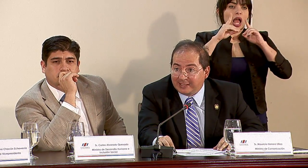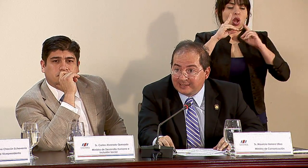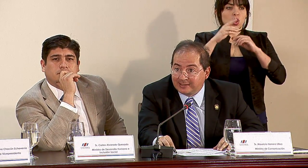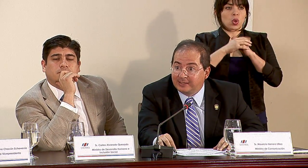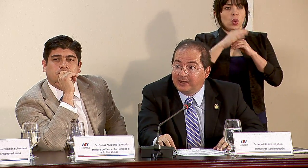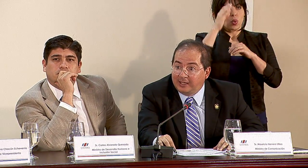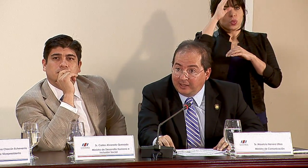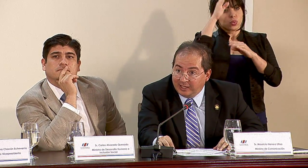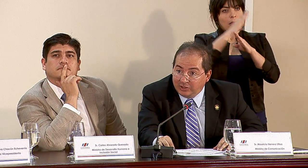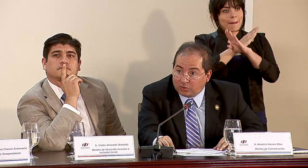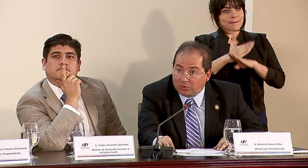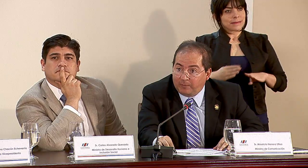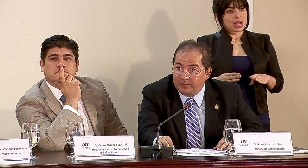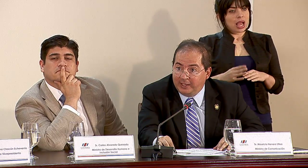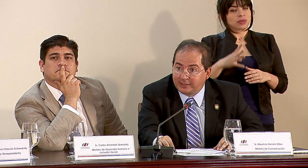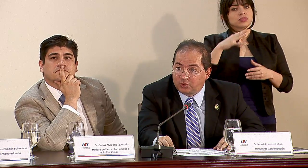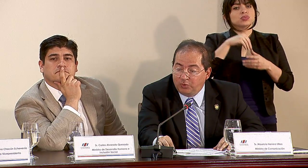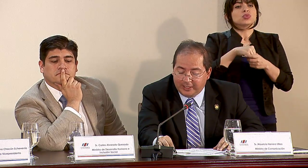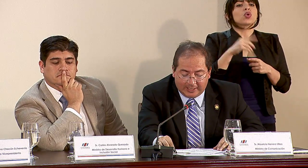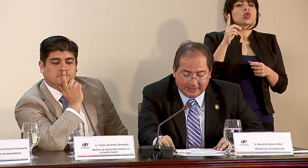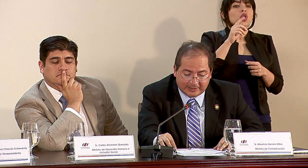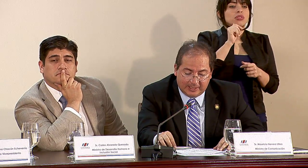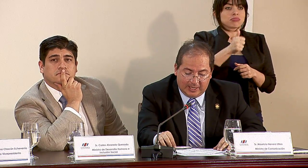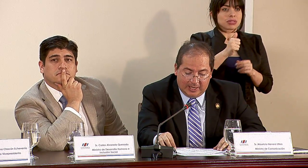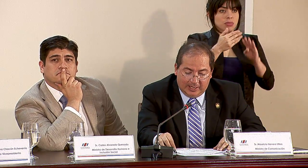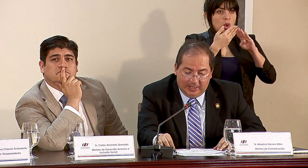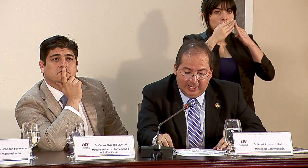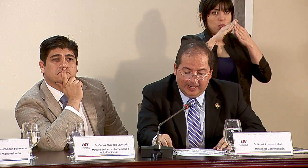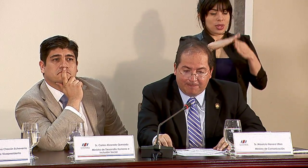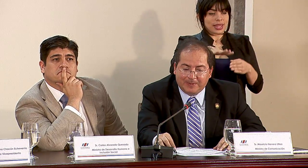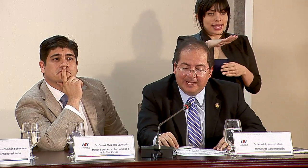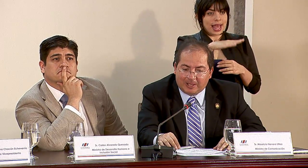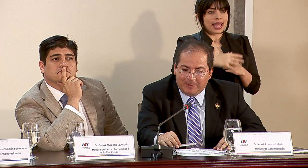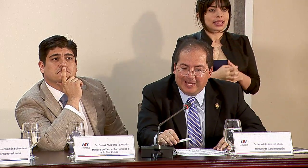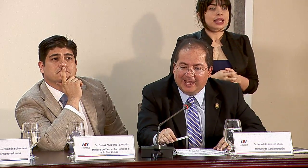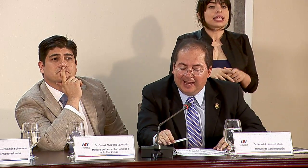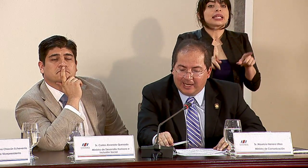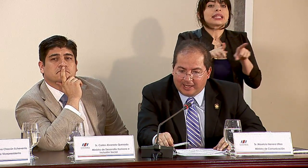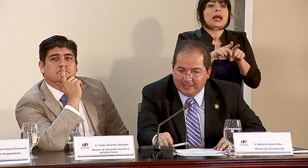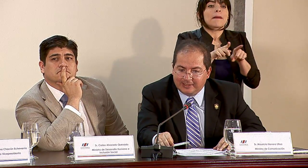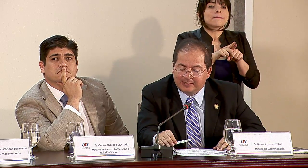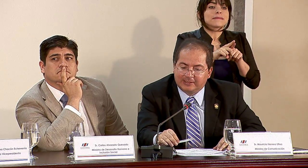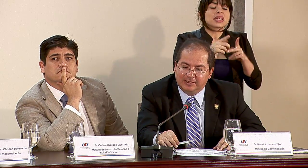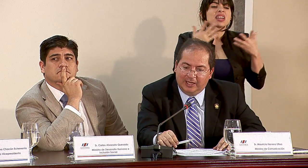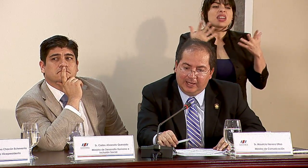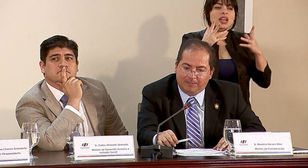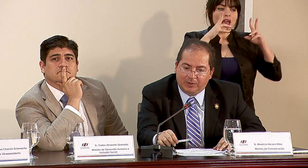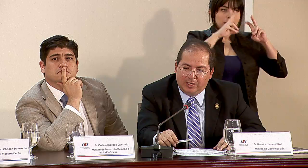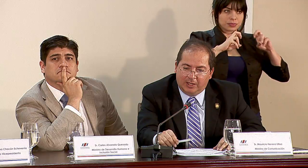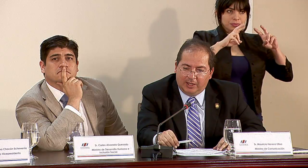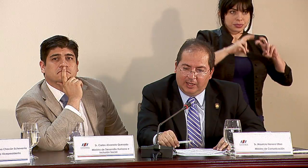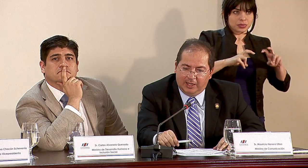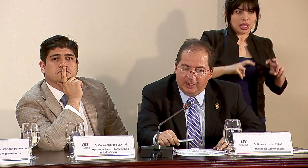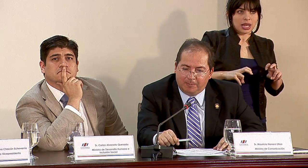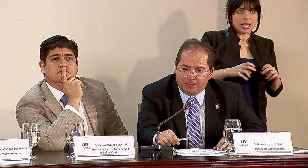cultura de paz dentro de esas comunidades y también en el análisis de